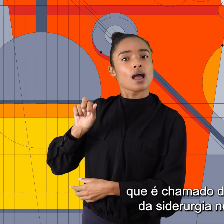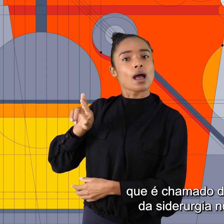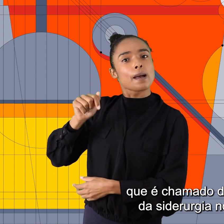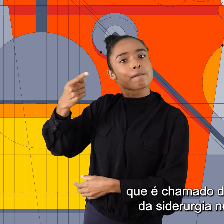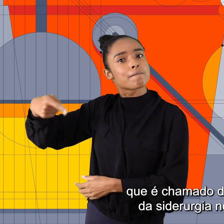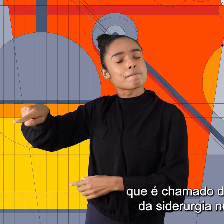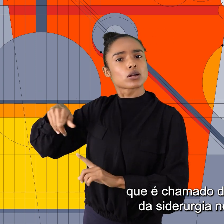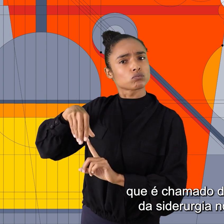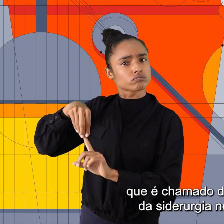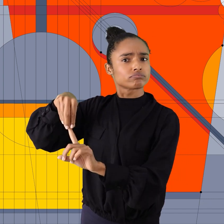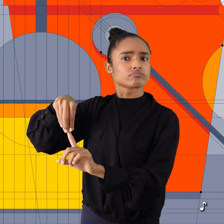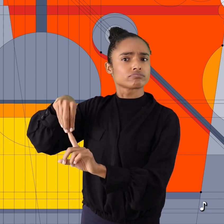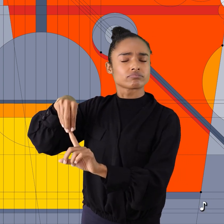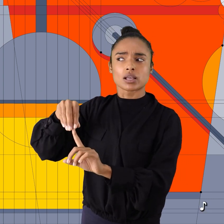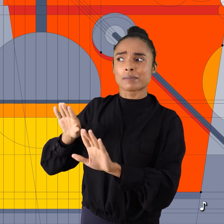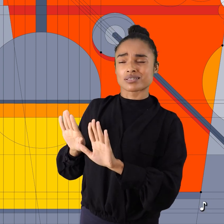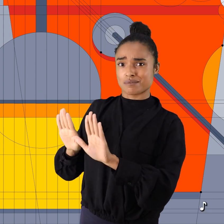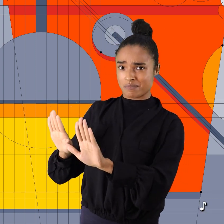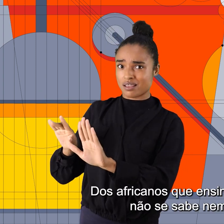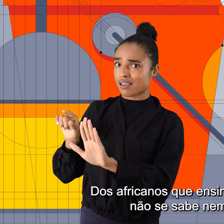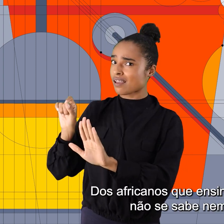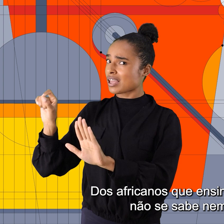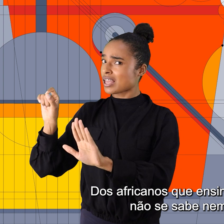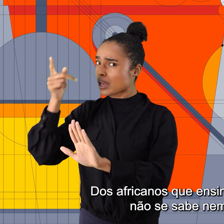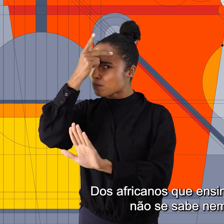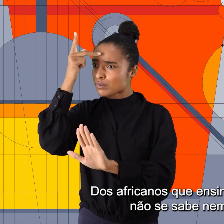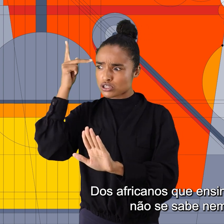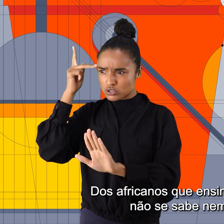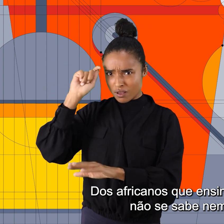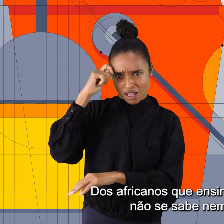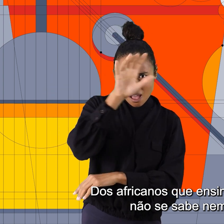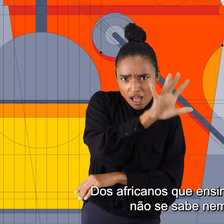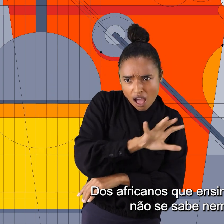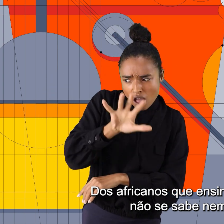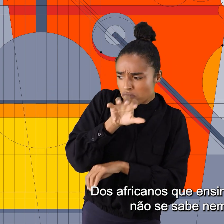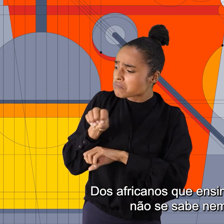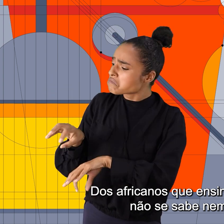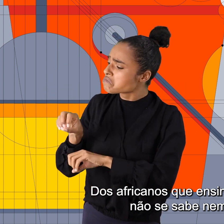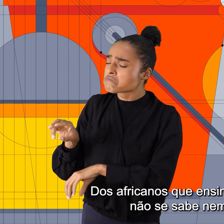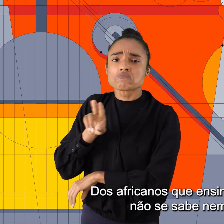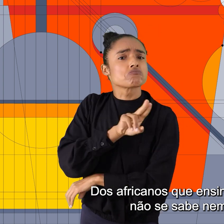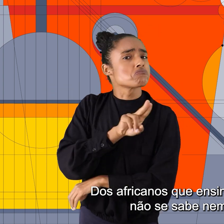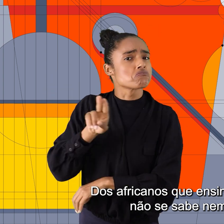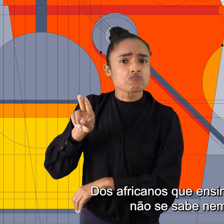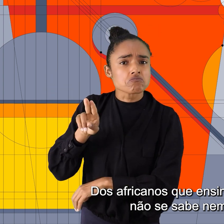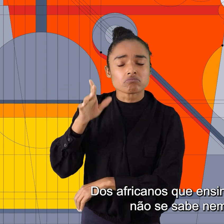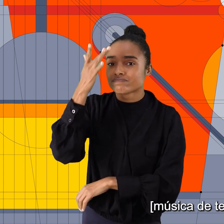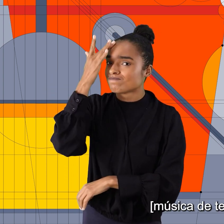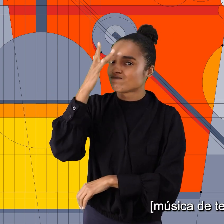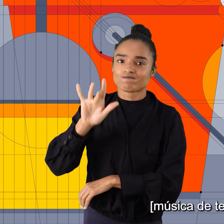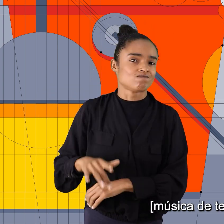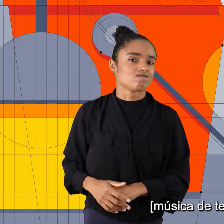da siderurgia no Brasil. Dos africanos que ensinaram isso a ele, não se sabe nem o